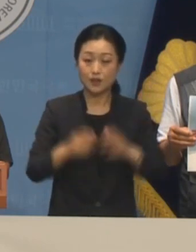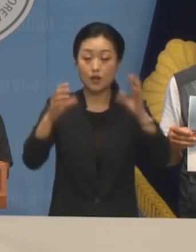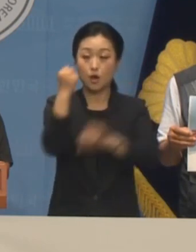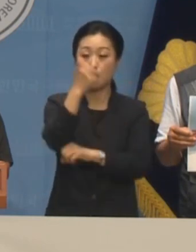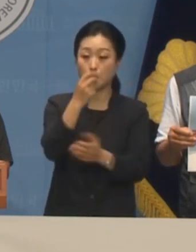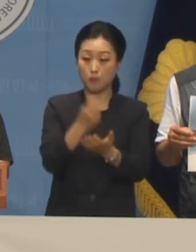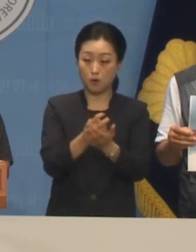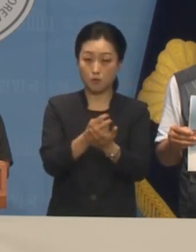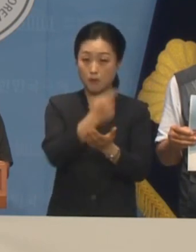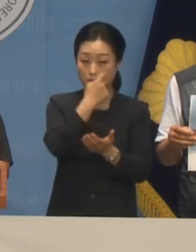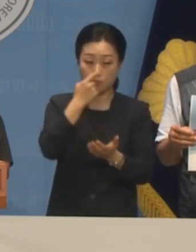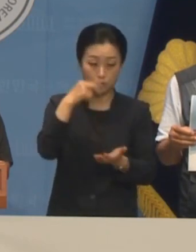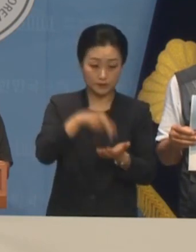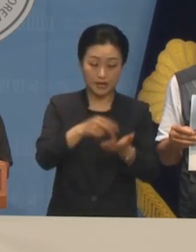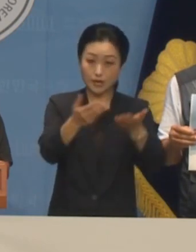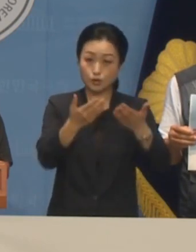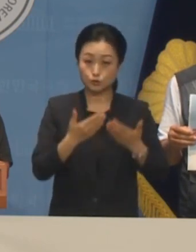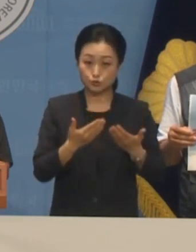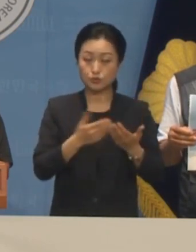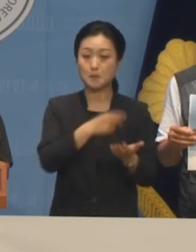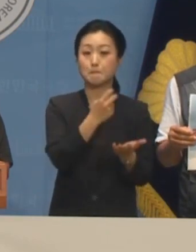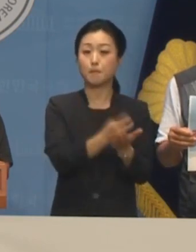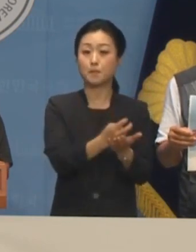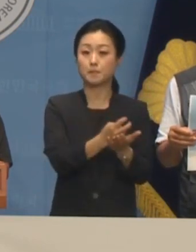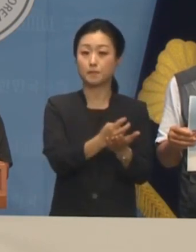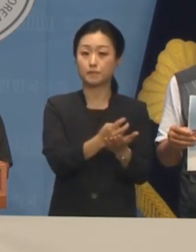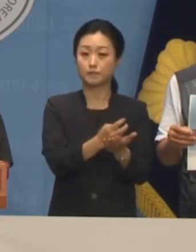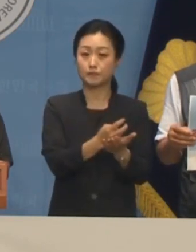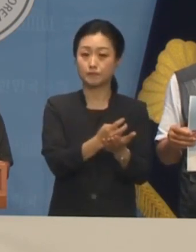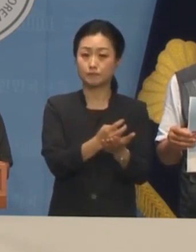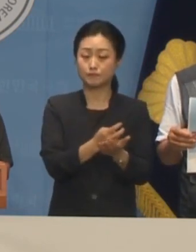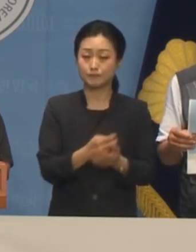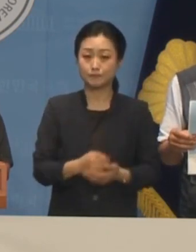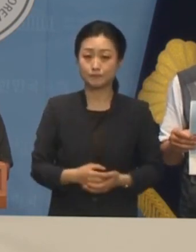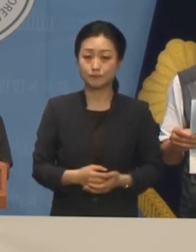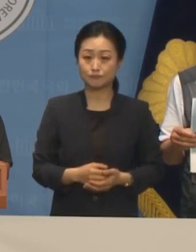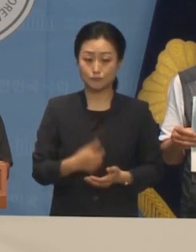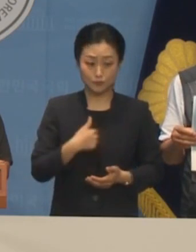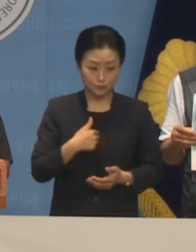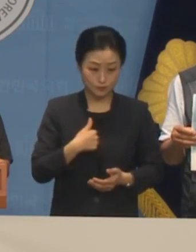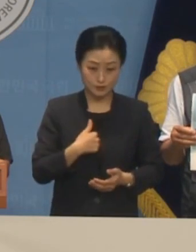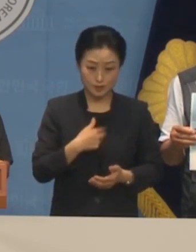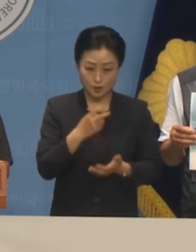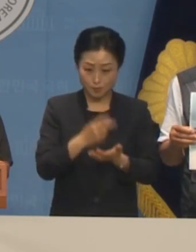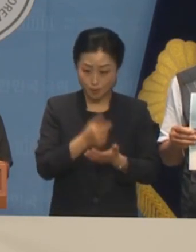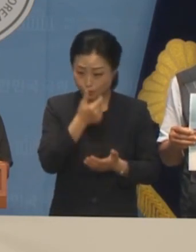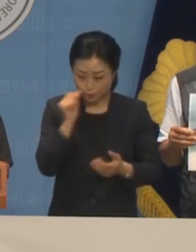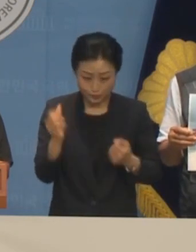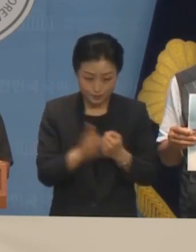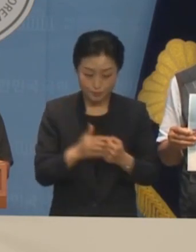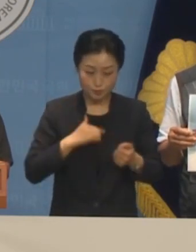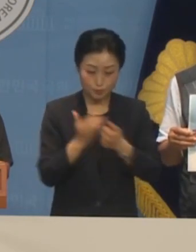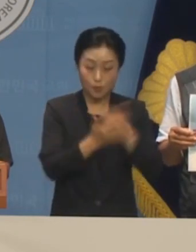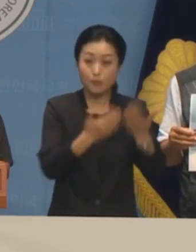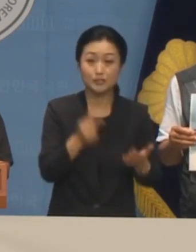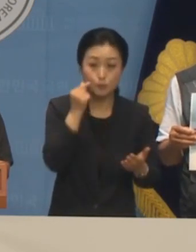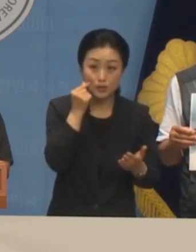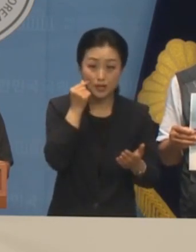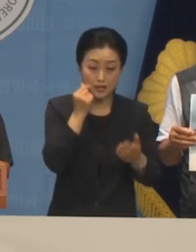권리를 노조법 노동법에 부족함으로 보장받지 못해 화물 노동자는